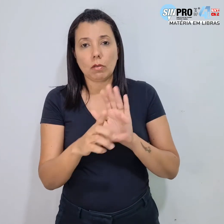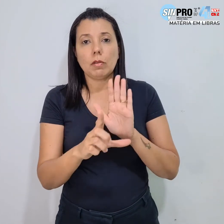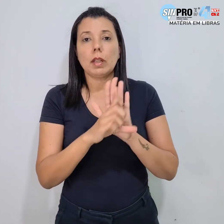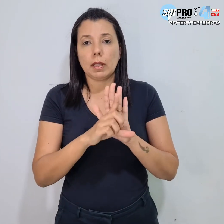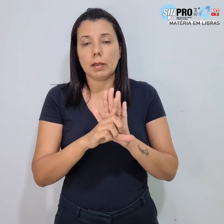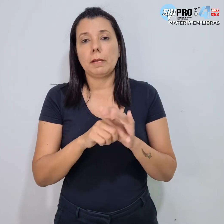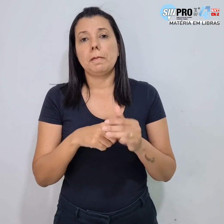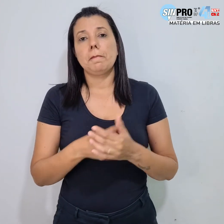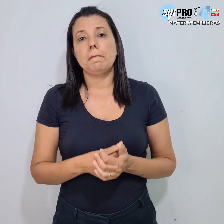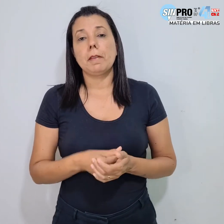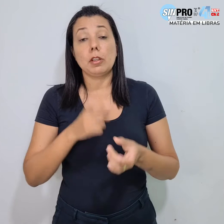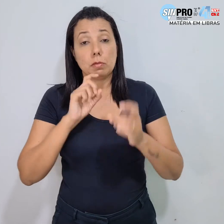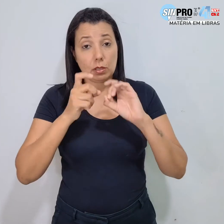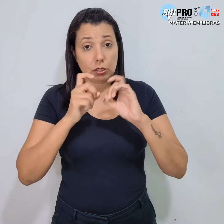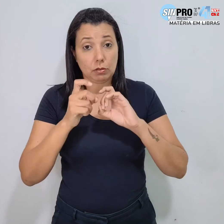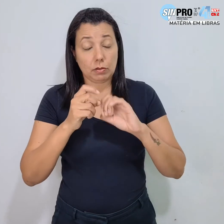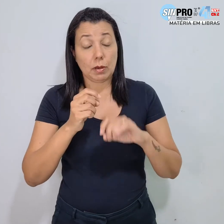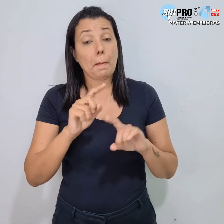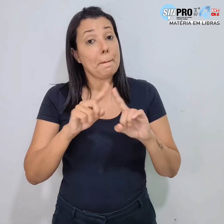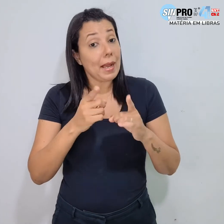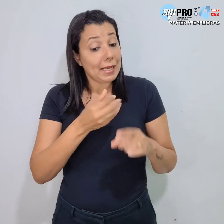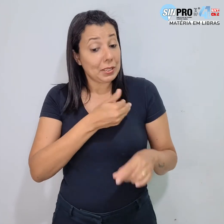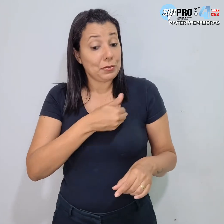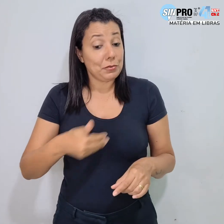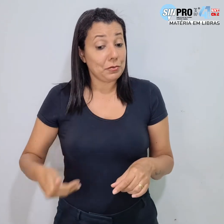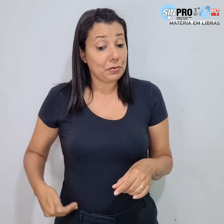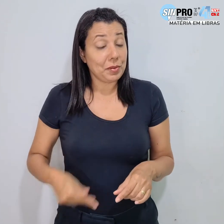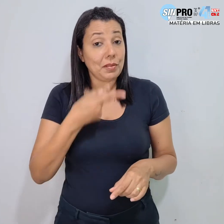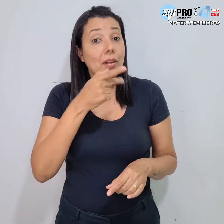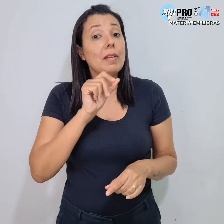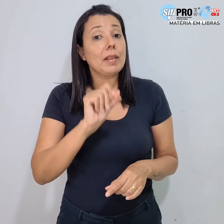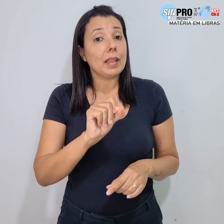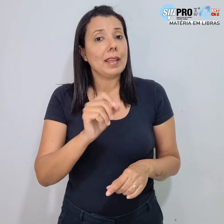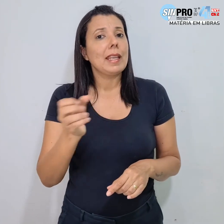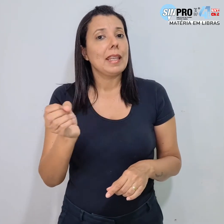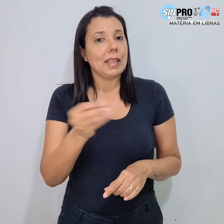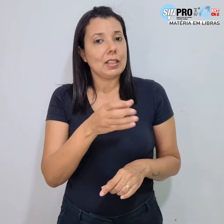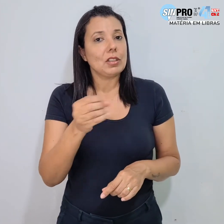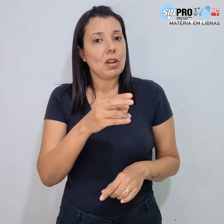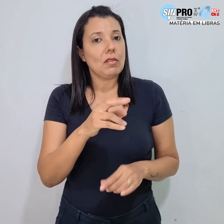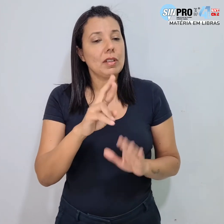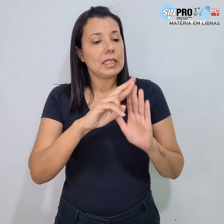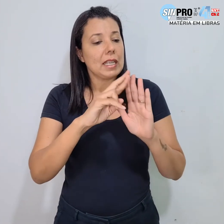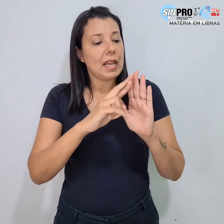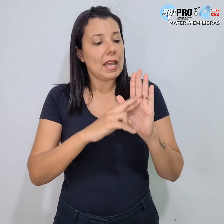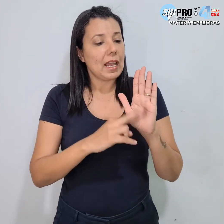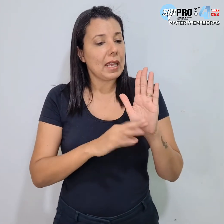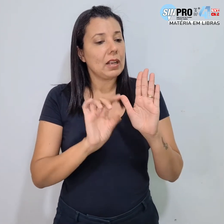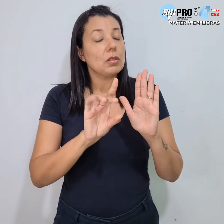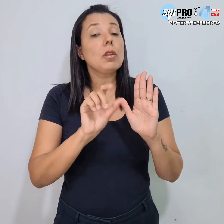reformas. O governo diz que as novas regras valerão